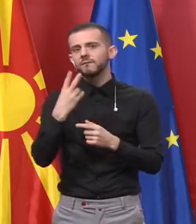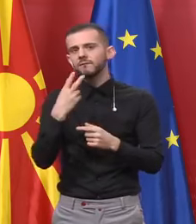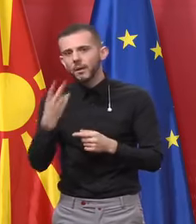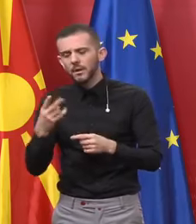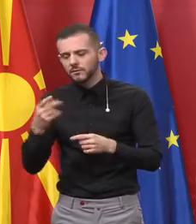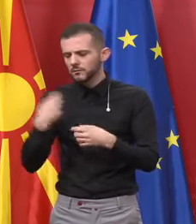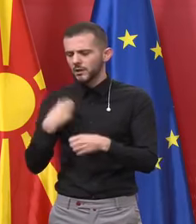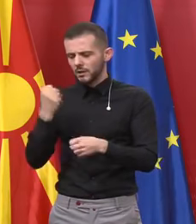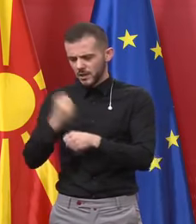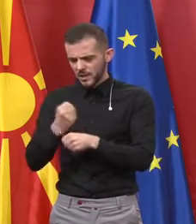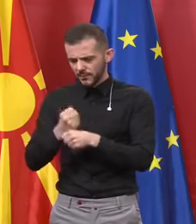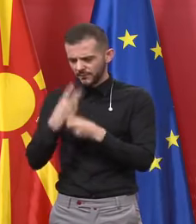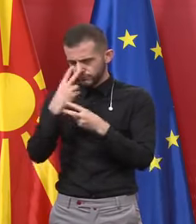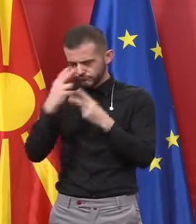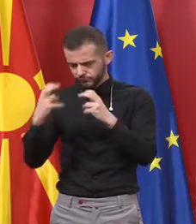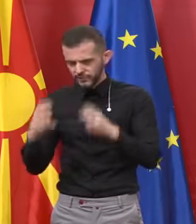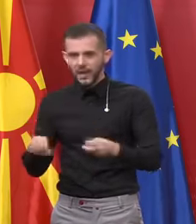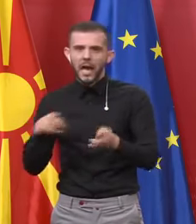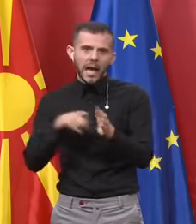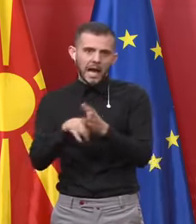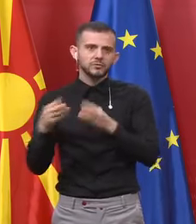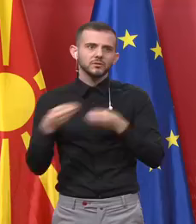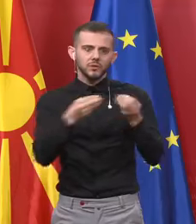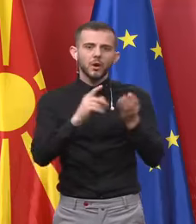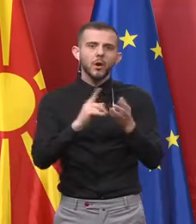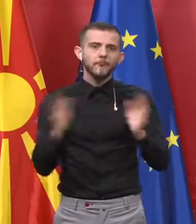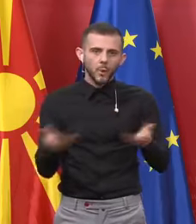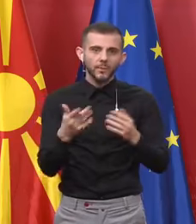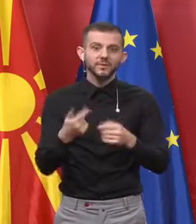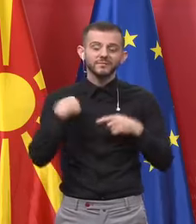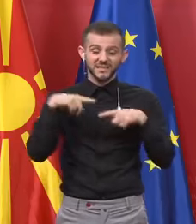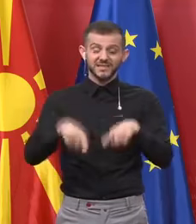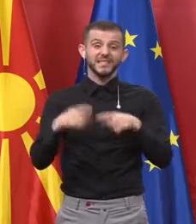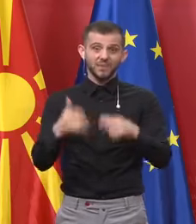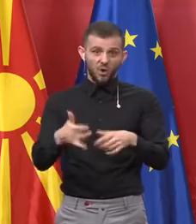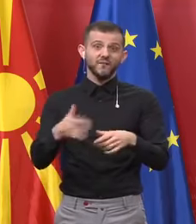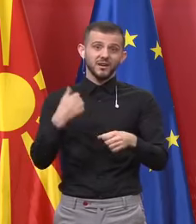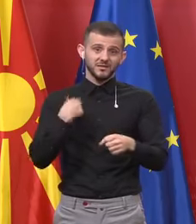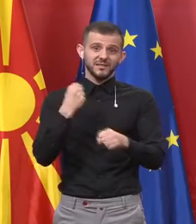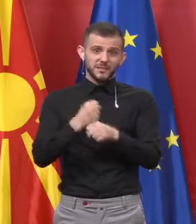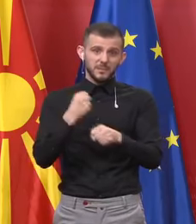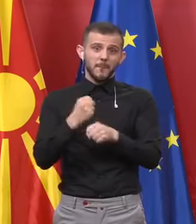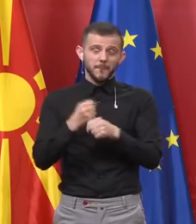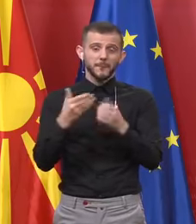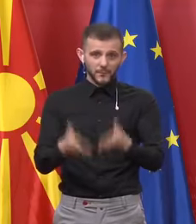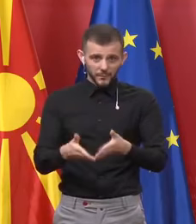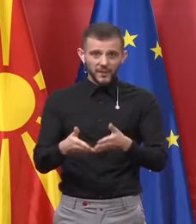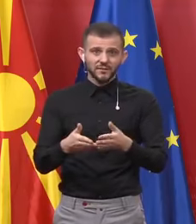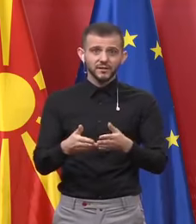изработат резултатите. Тоа е нешто што се обидуваме да го направиме. Иницијално според